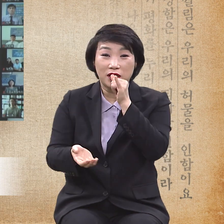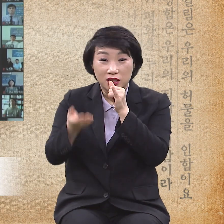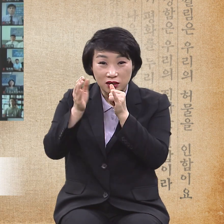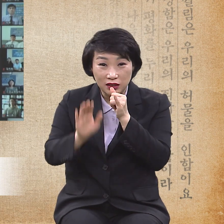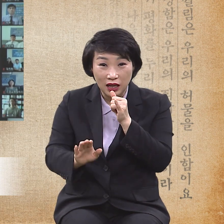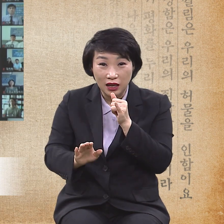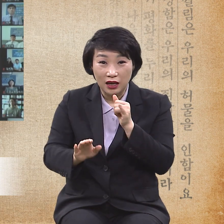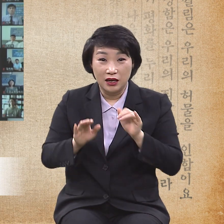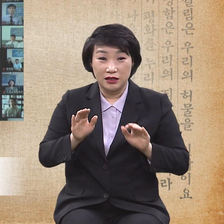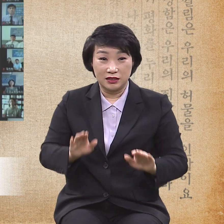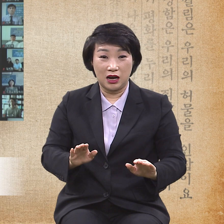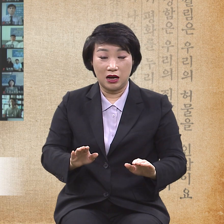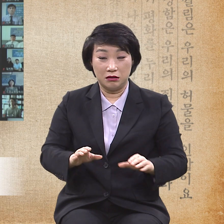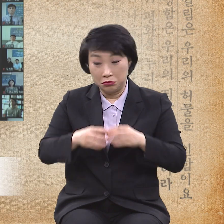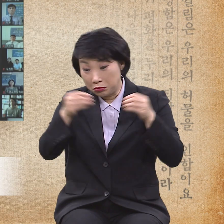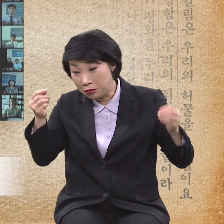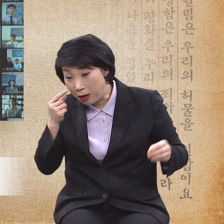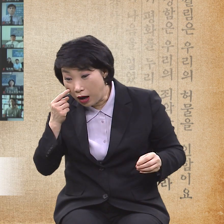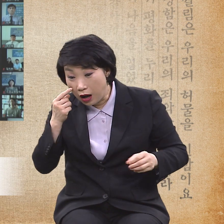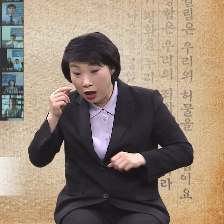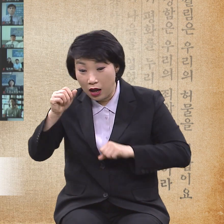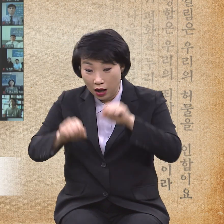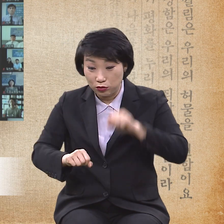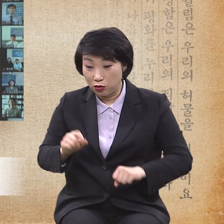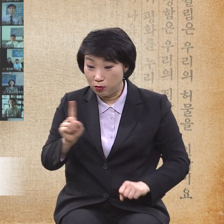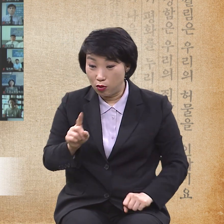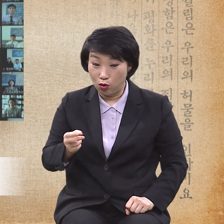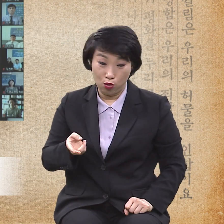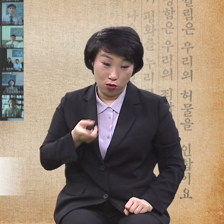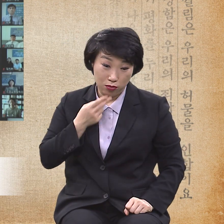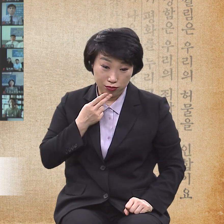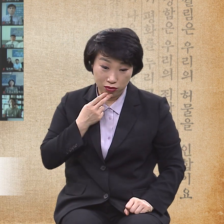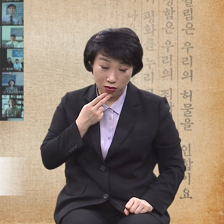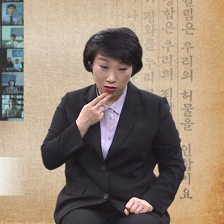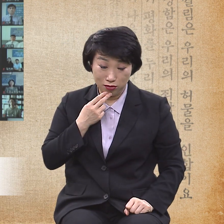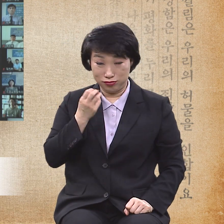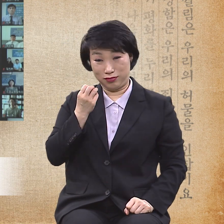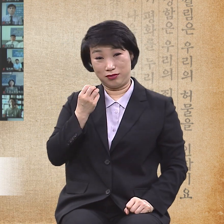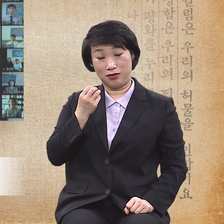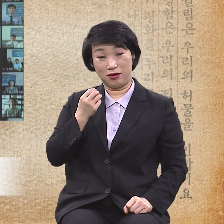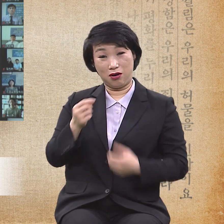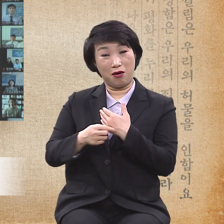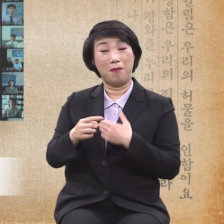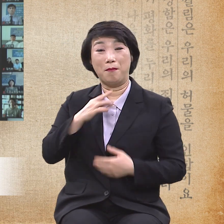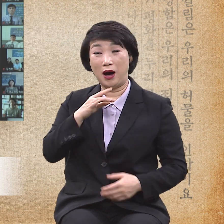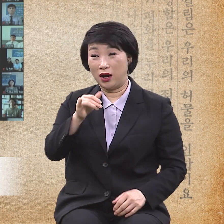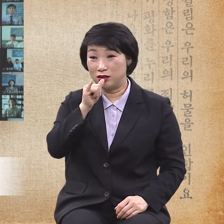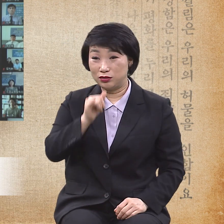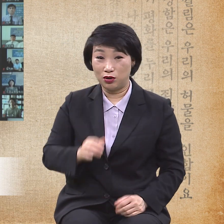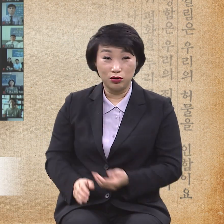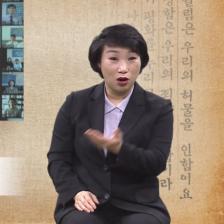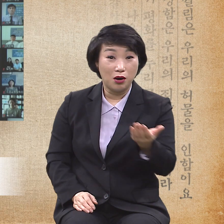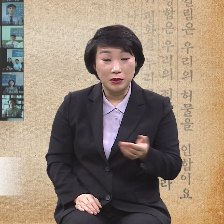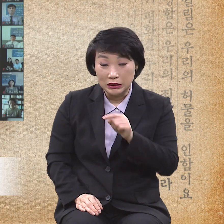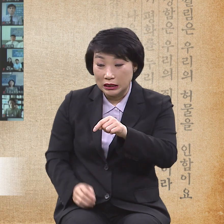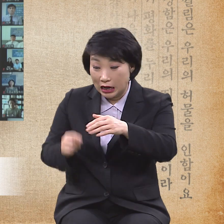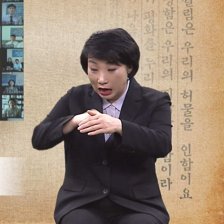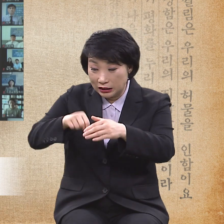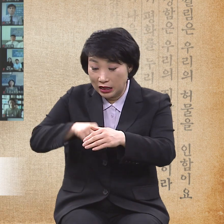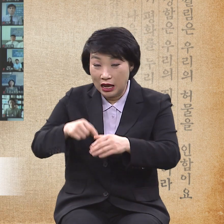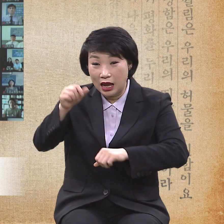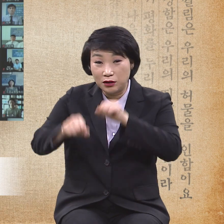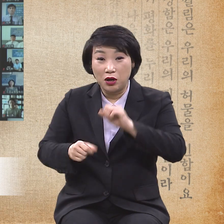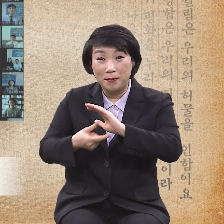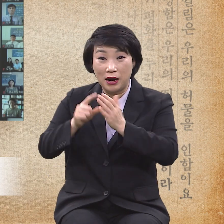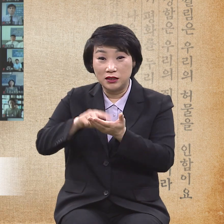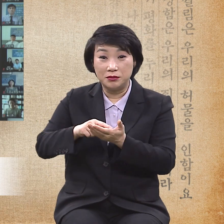고백하는데 실상 행동으로는 고백이 안 나와. 말로는 그래요. 근데 그 속에